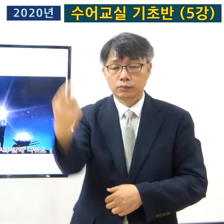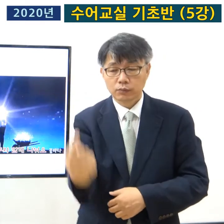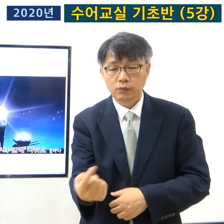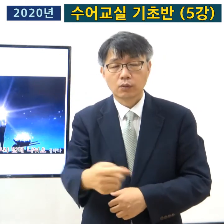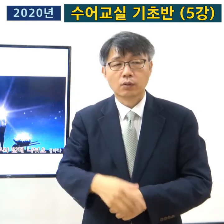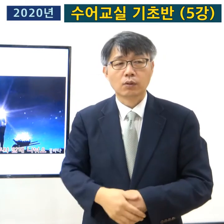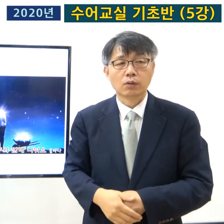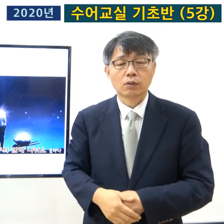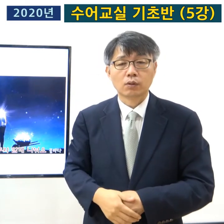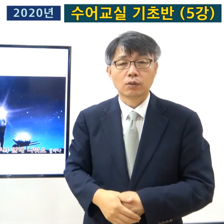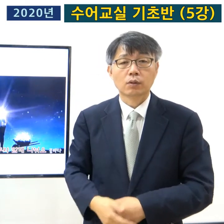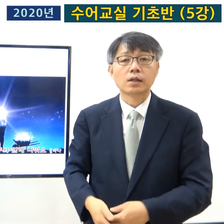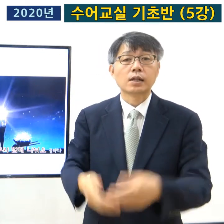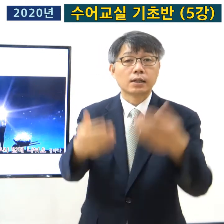즐거움도